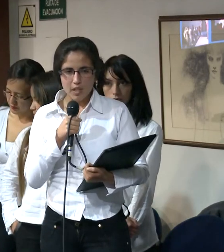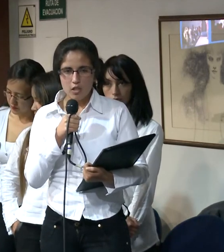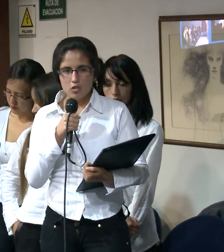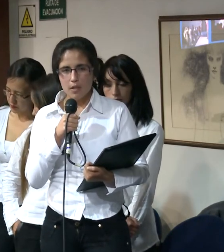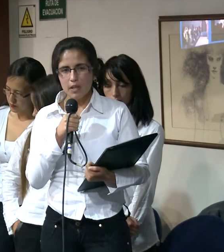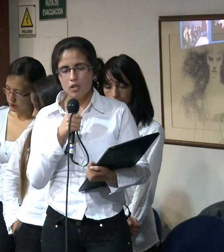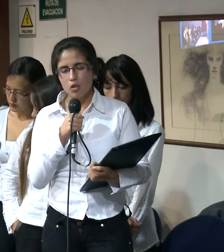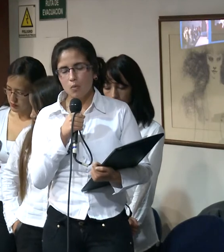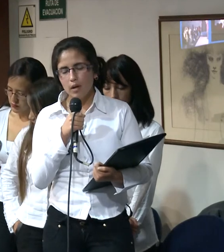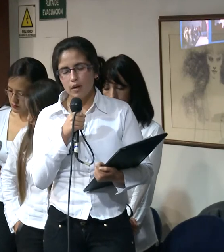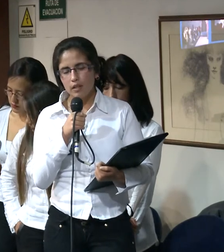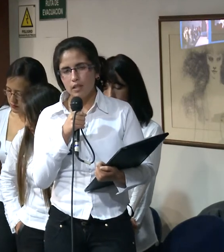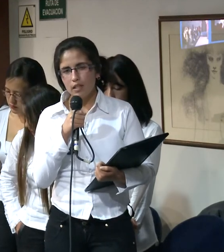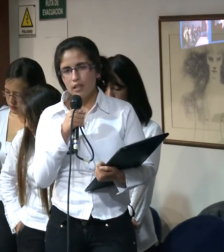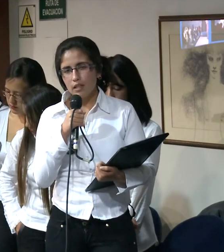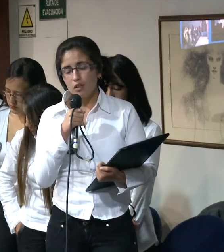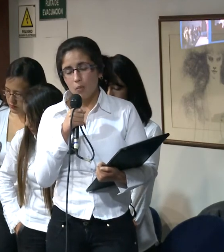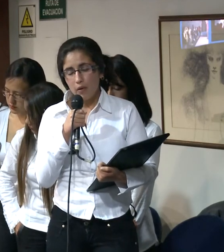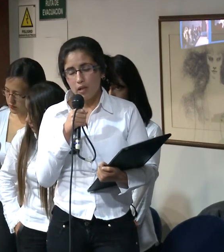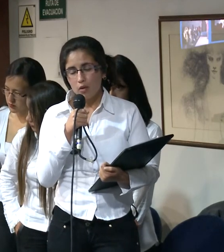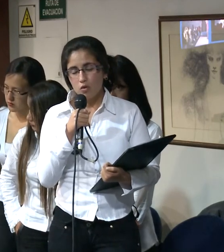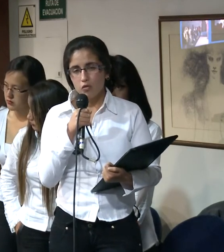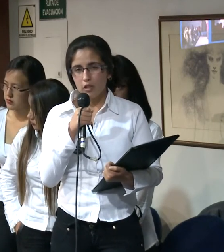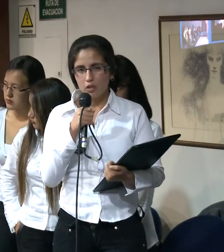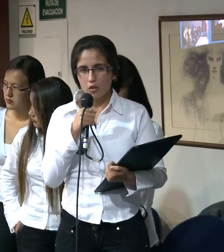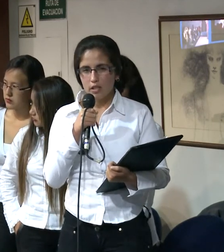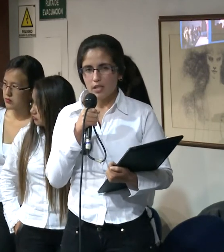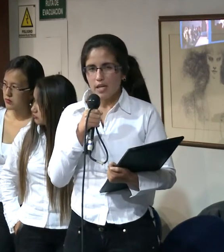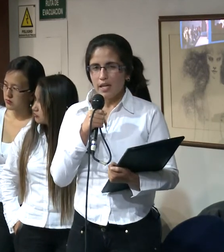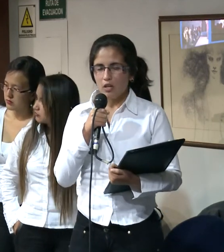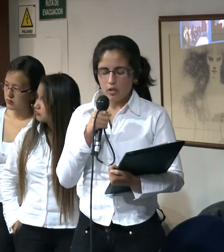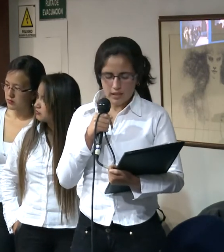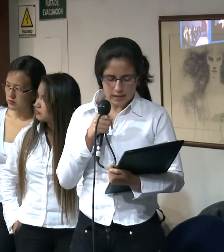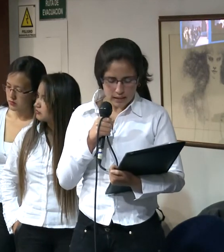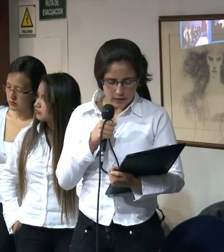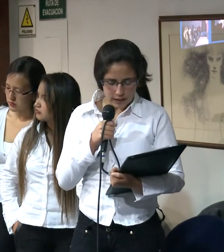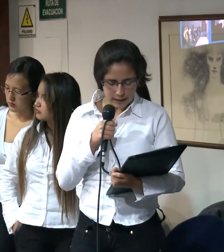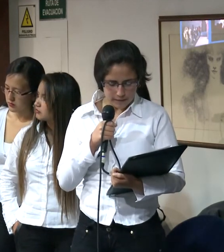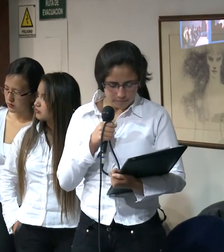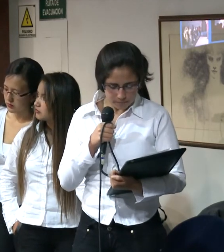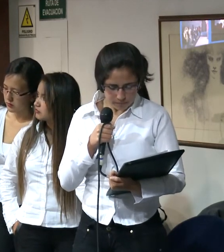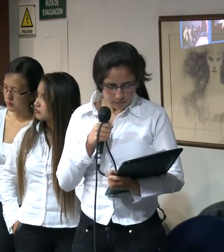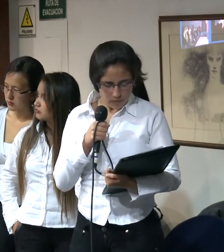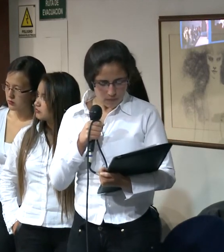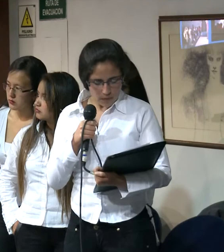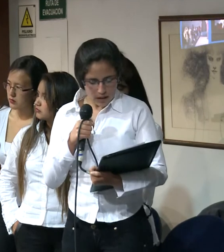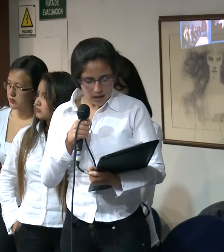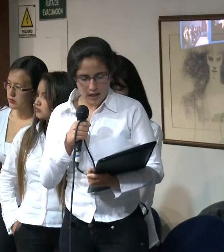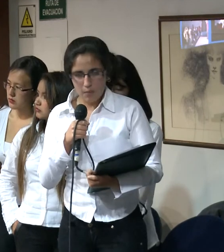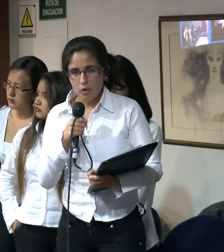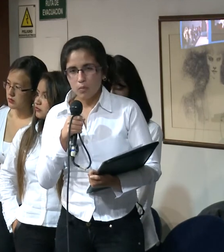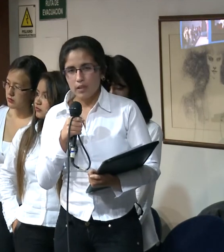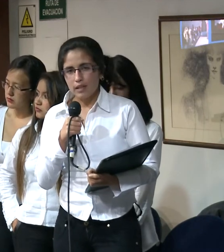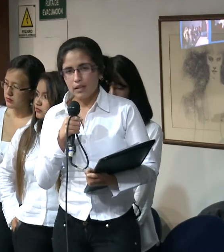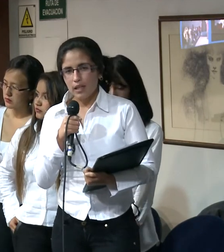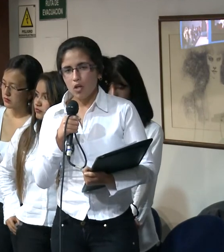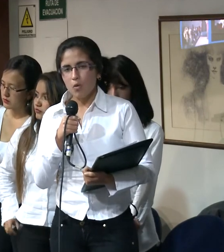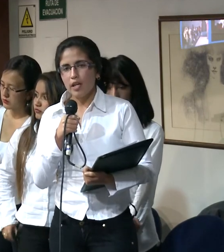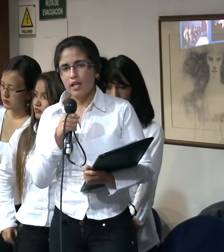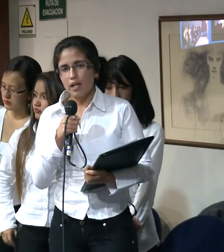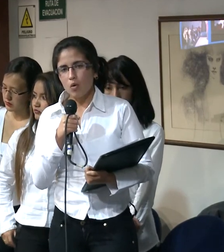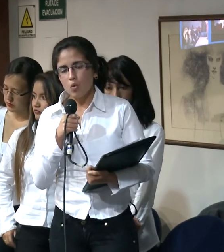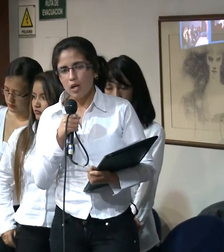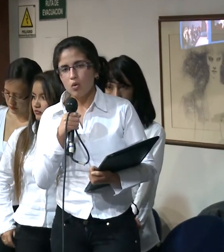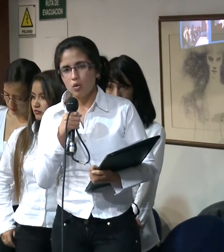experiencia. Ellos también tomaban algunos factores y lo resaltaban que era importante